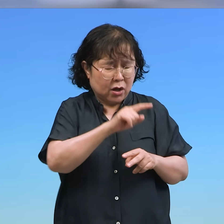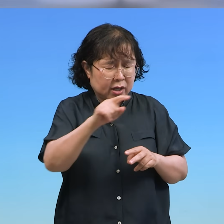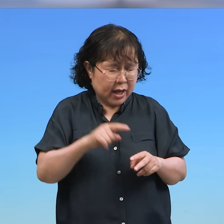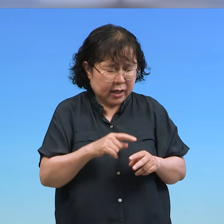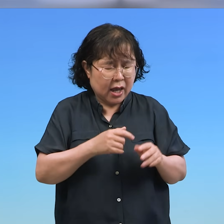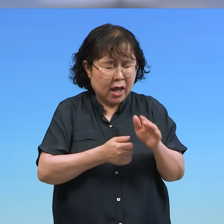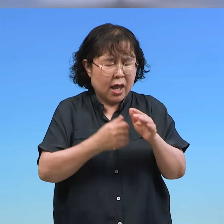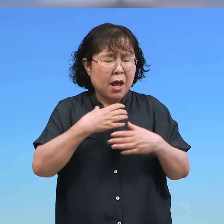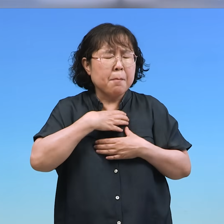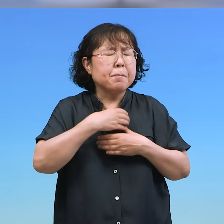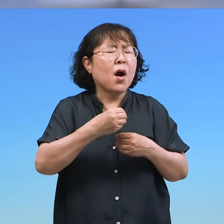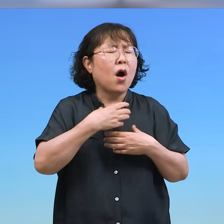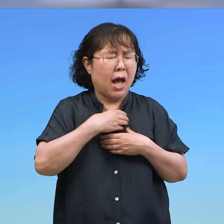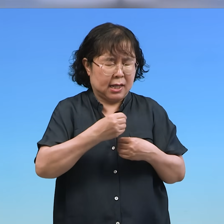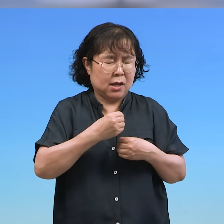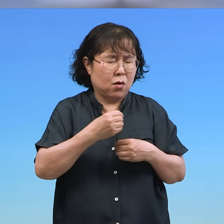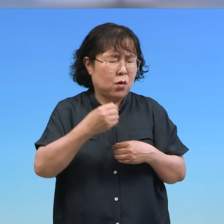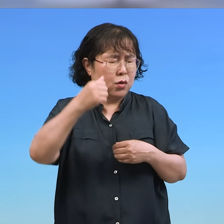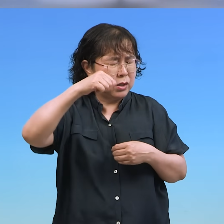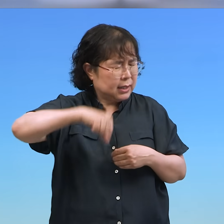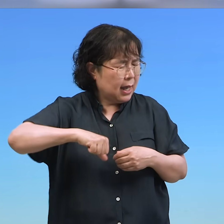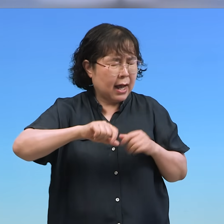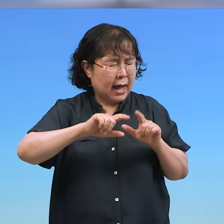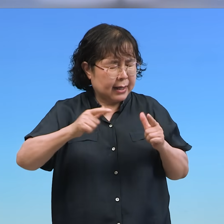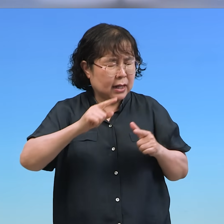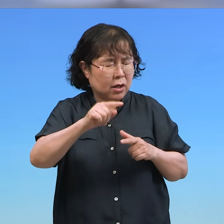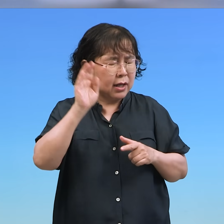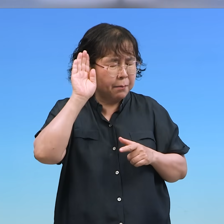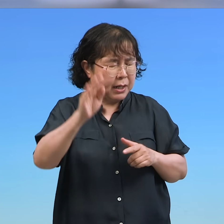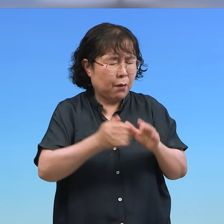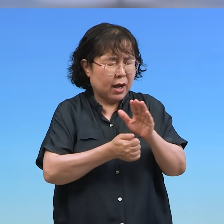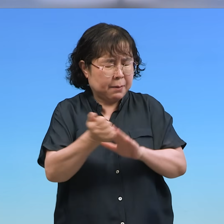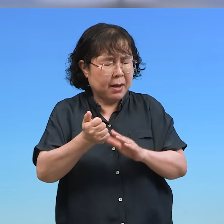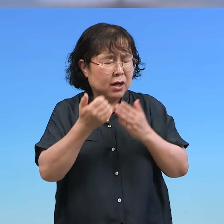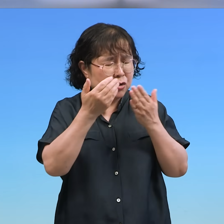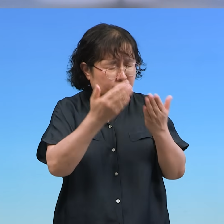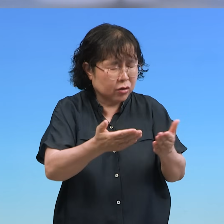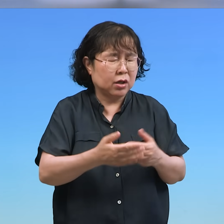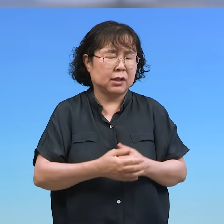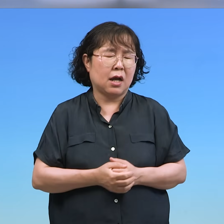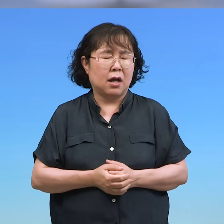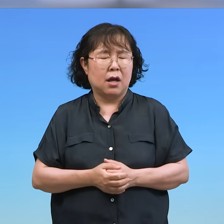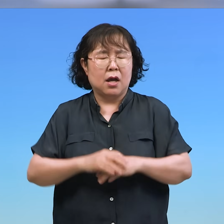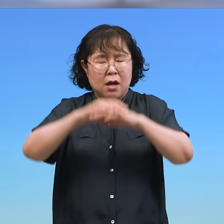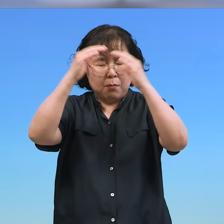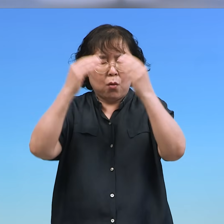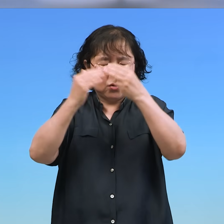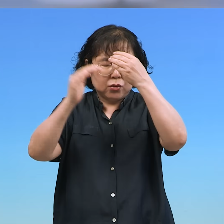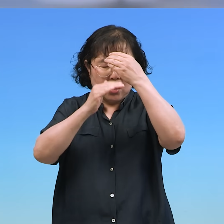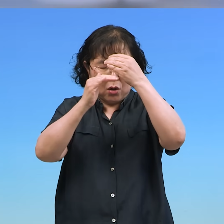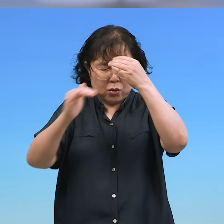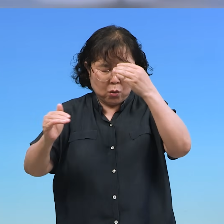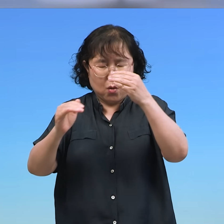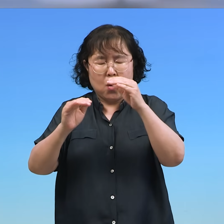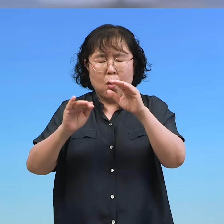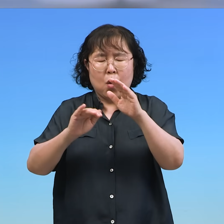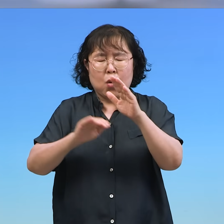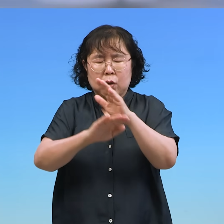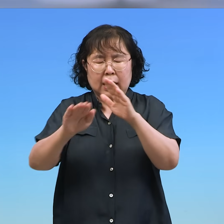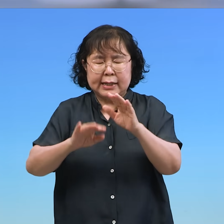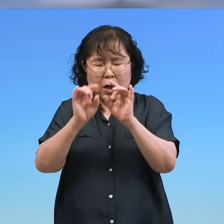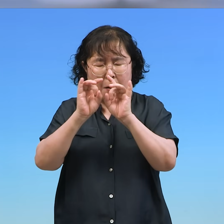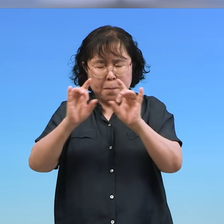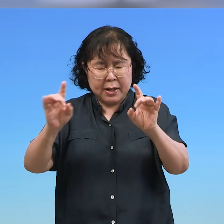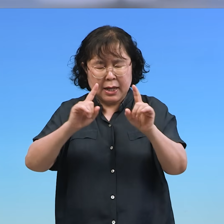평안이요 재앙이 아니니라, 너희에게 미래와 희망을 주는 것이니라. 모든 성도님들에게 그 가정가정에